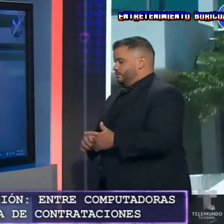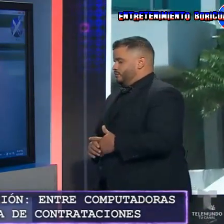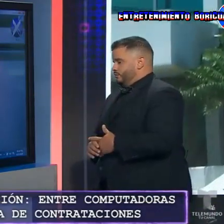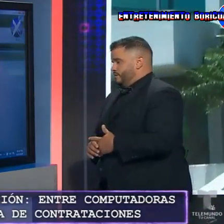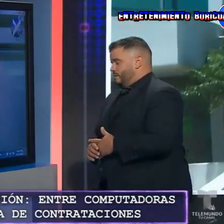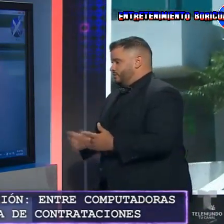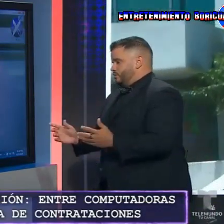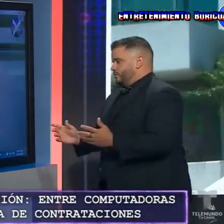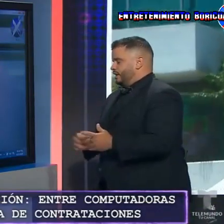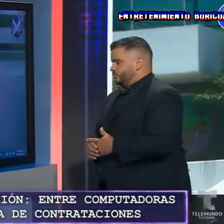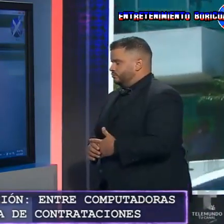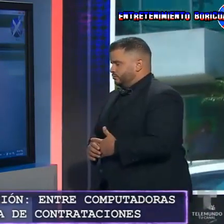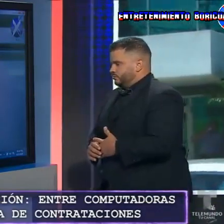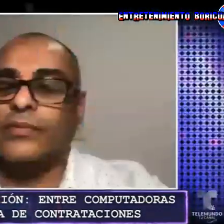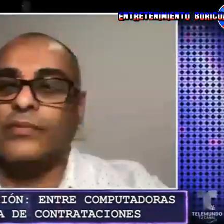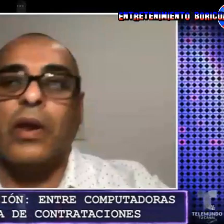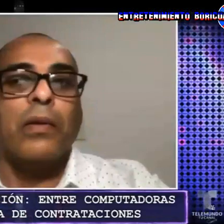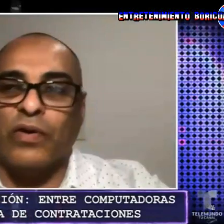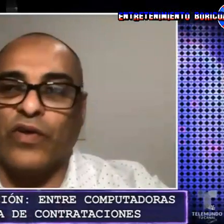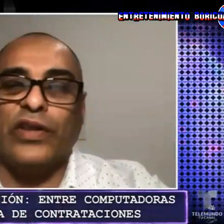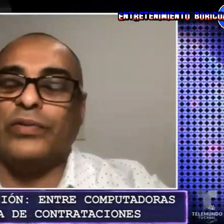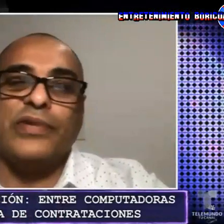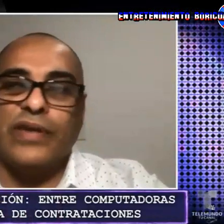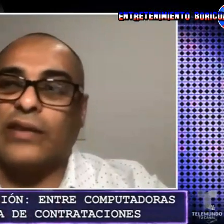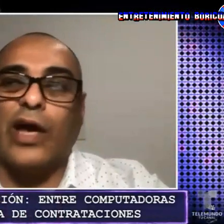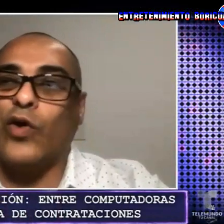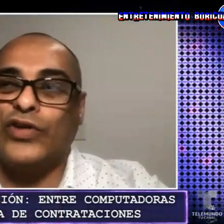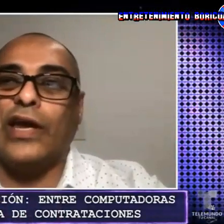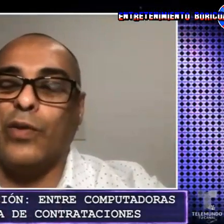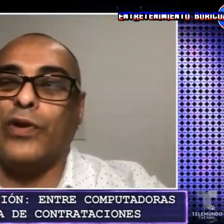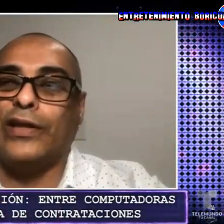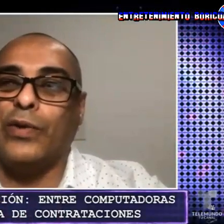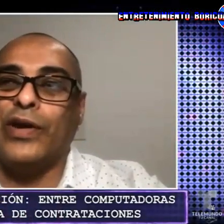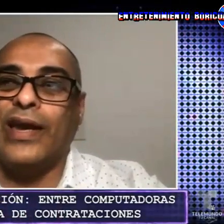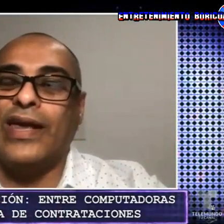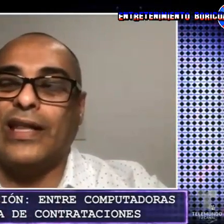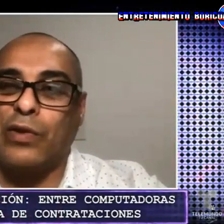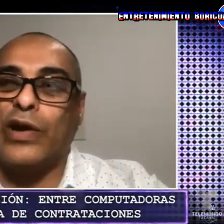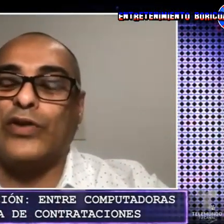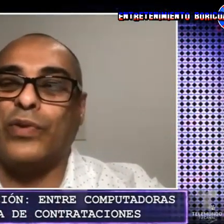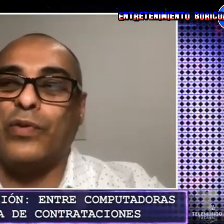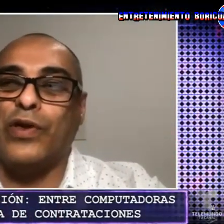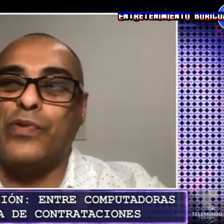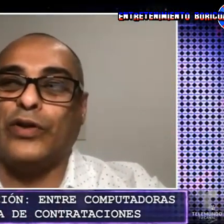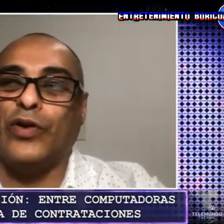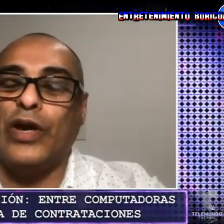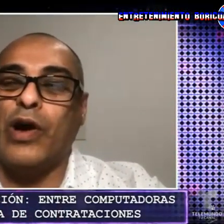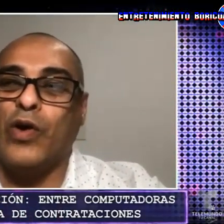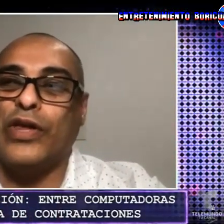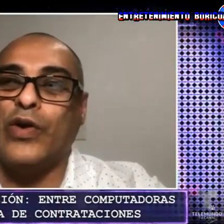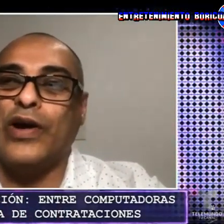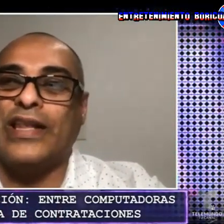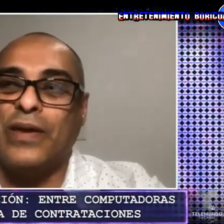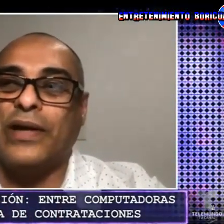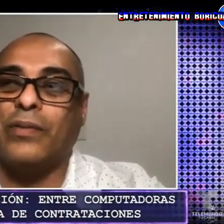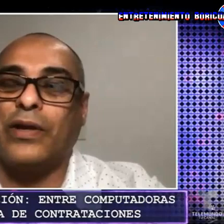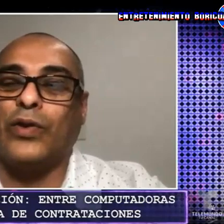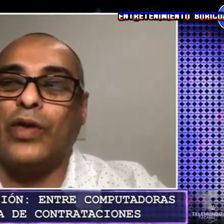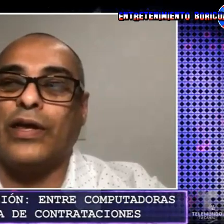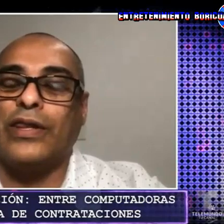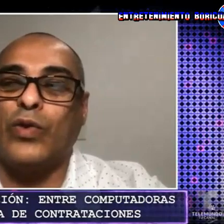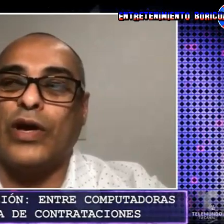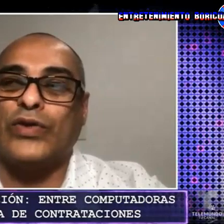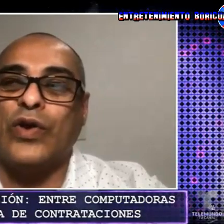vamos a ver si es un sofisma o si son los datos. ¿Le parece? Perfecto, ya están consignados por el tribunal y el Tribunal Supremo de Puerto Rico adjudicó que el